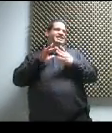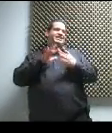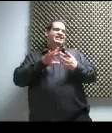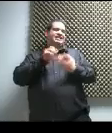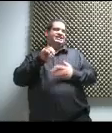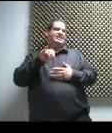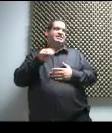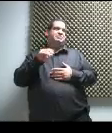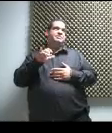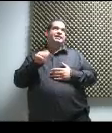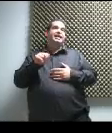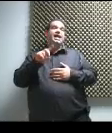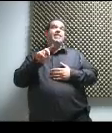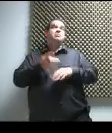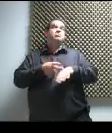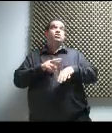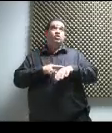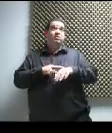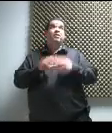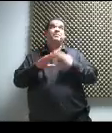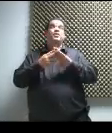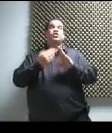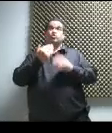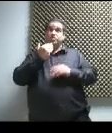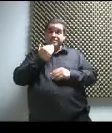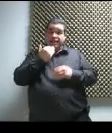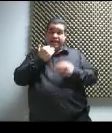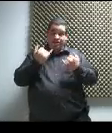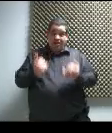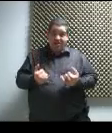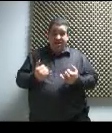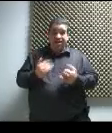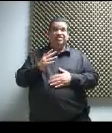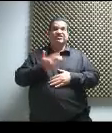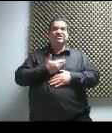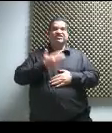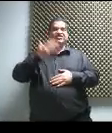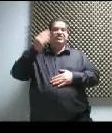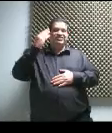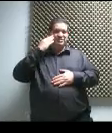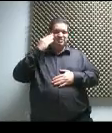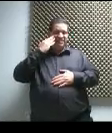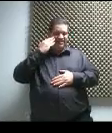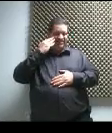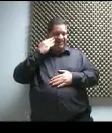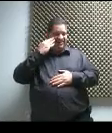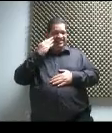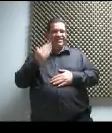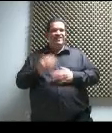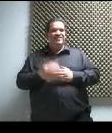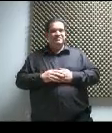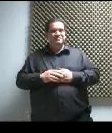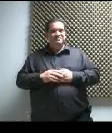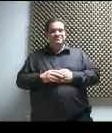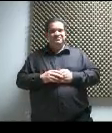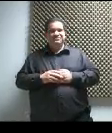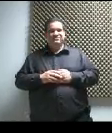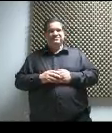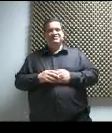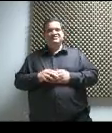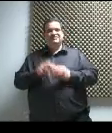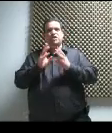Rico. Esto es importante. Ahora vamos a ponernos serios. Mira, nosotros nos enteramos de... Porque tenemos, ¿verdad? El